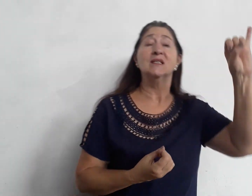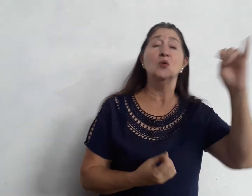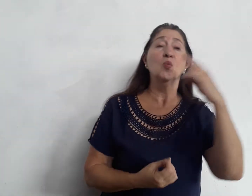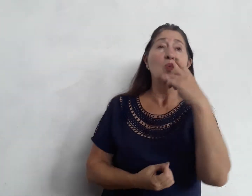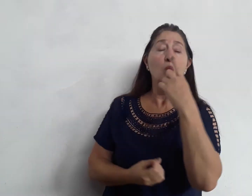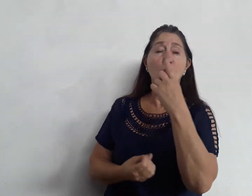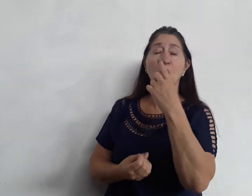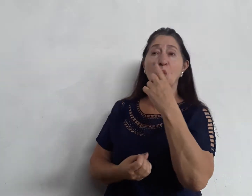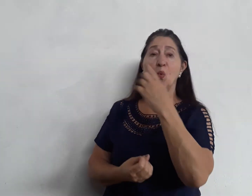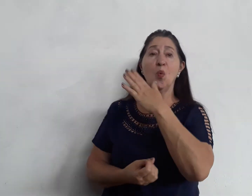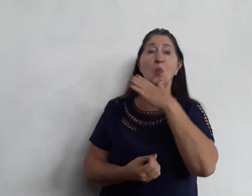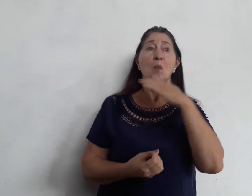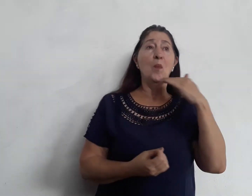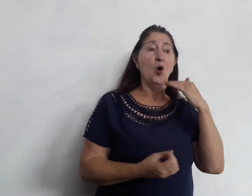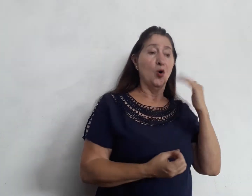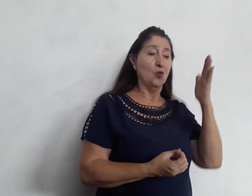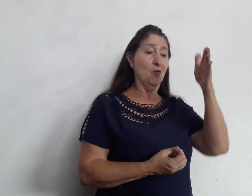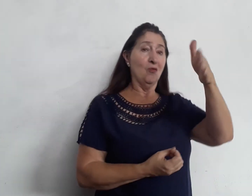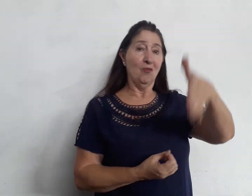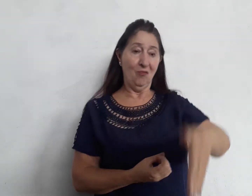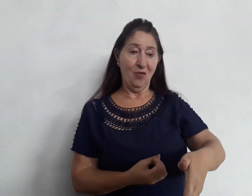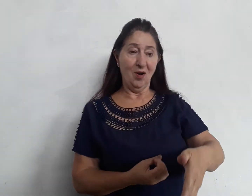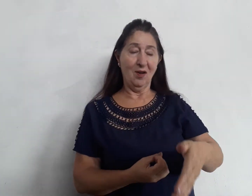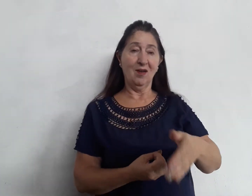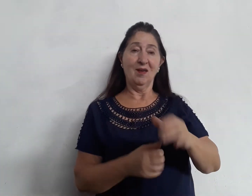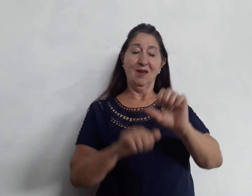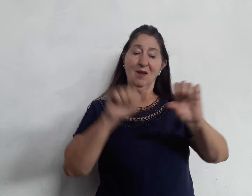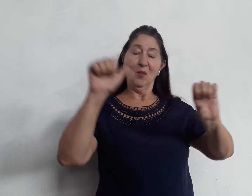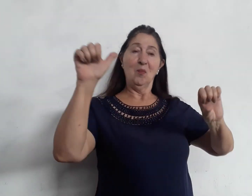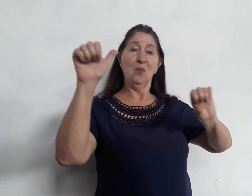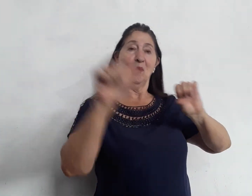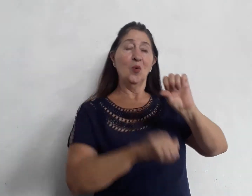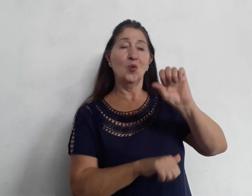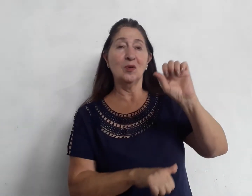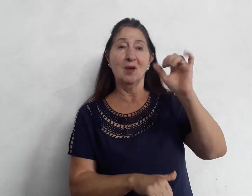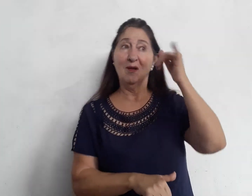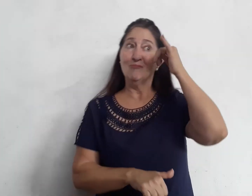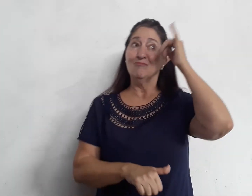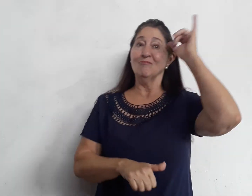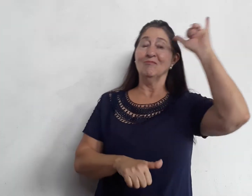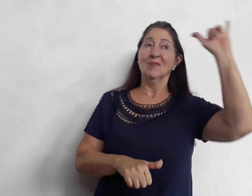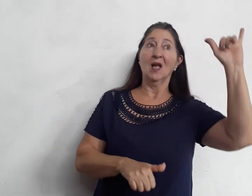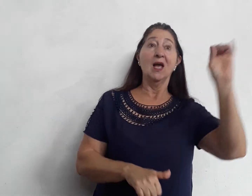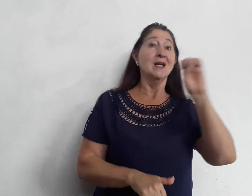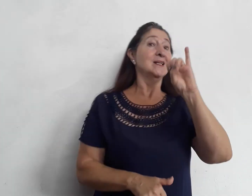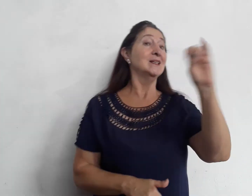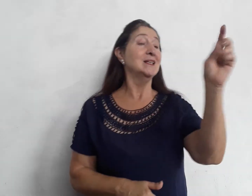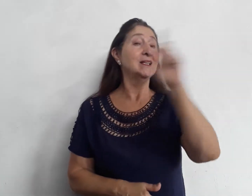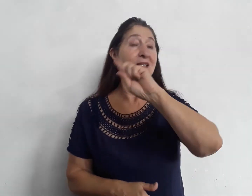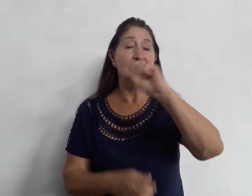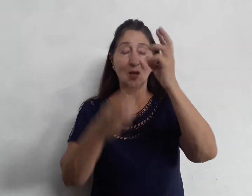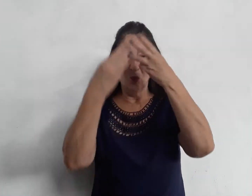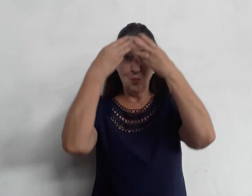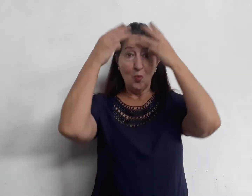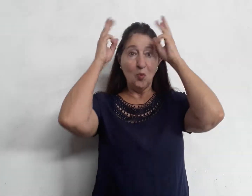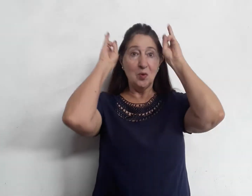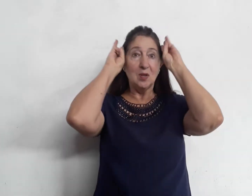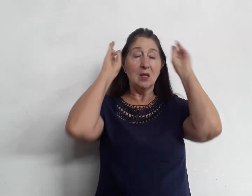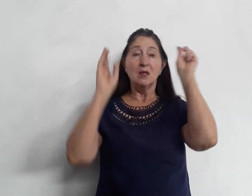se converter. Mas Abraão lhes disse: Se não escutam a Moisés nem os profetas, eles